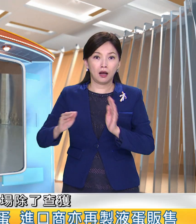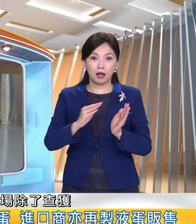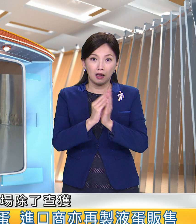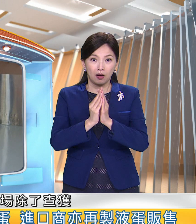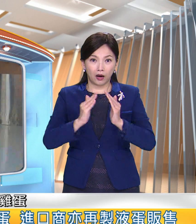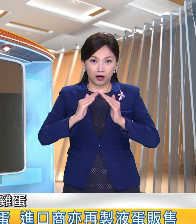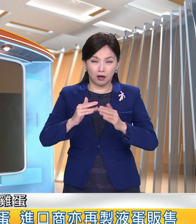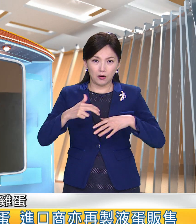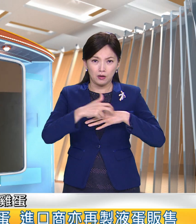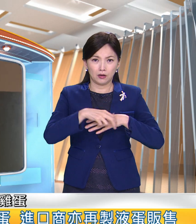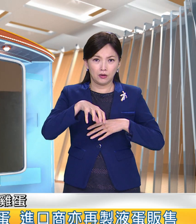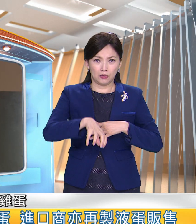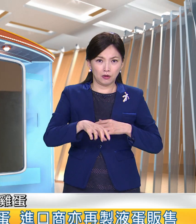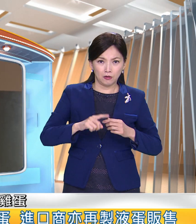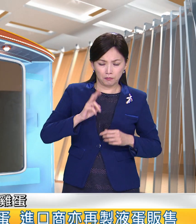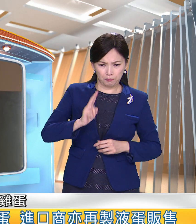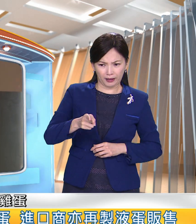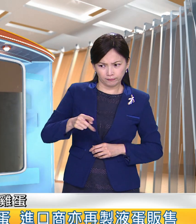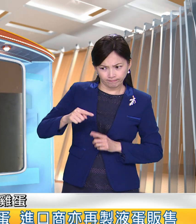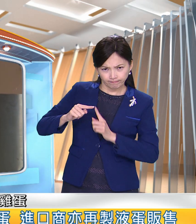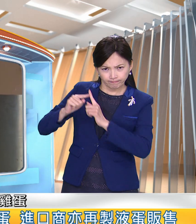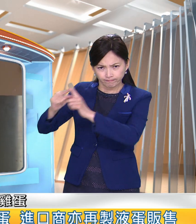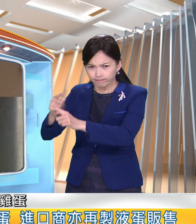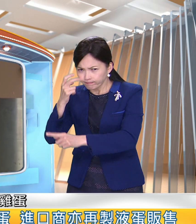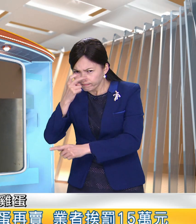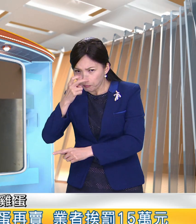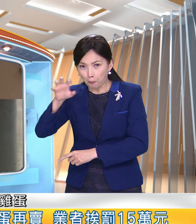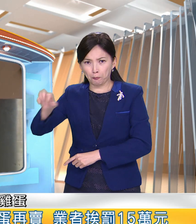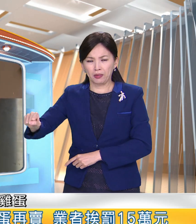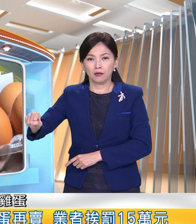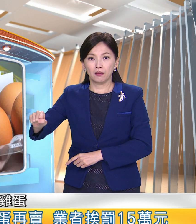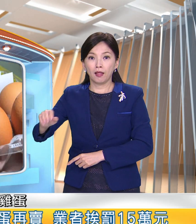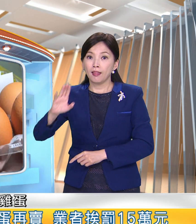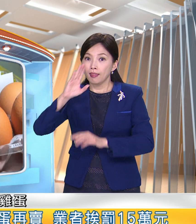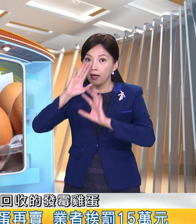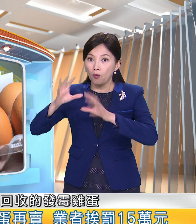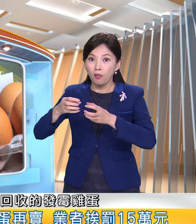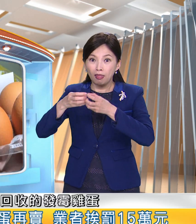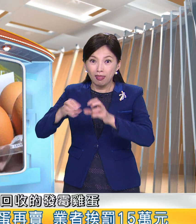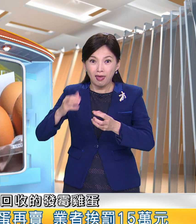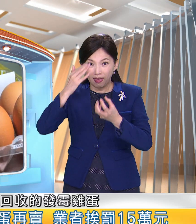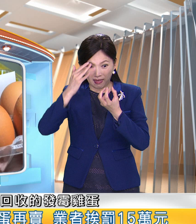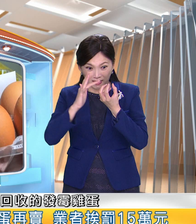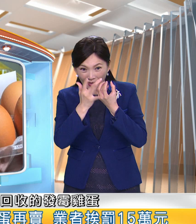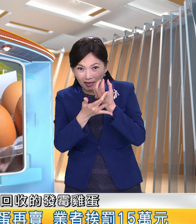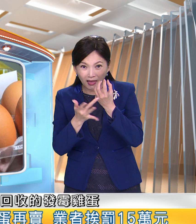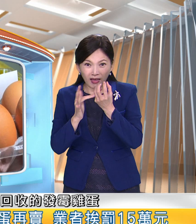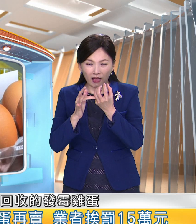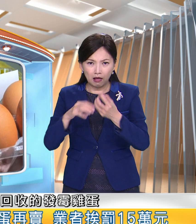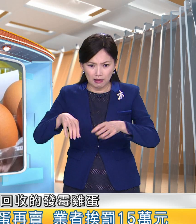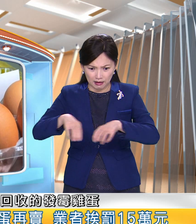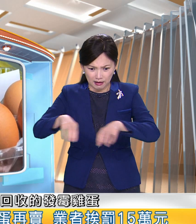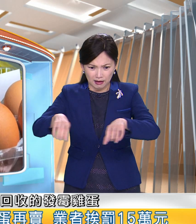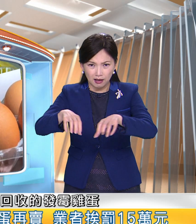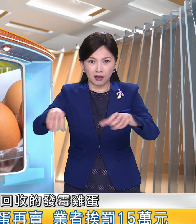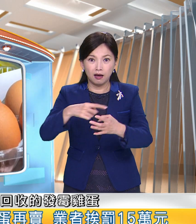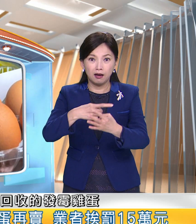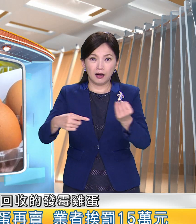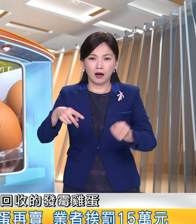获229盒泰国发霉鸡蛋，还发现该公司